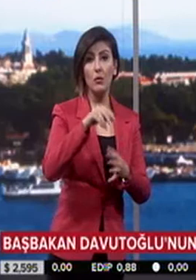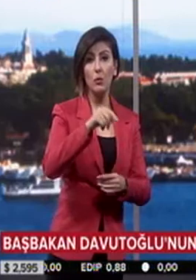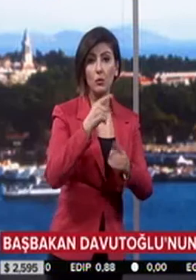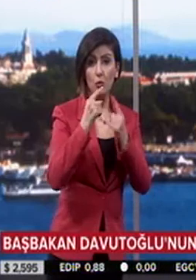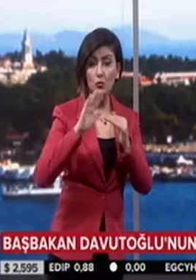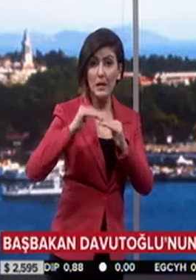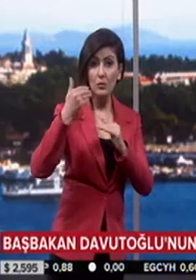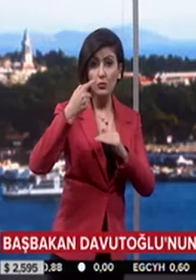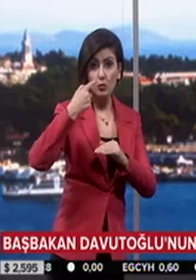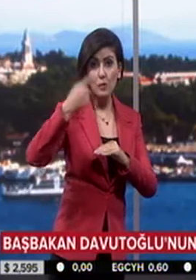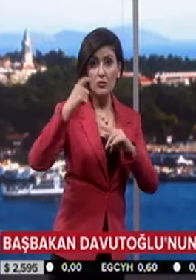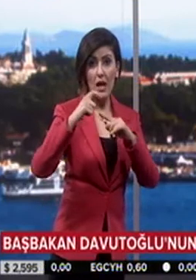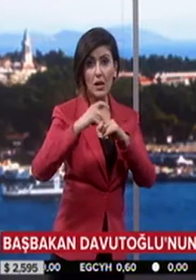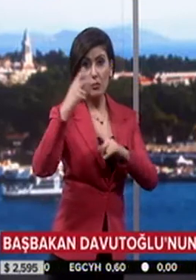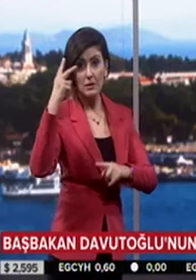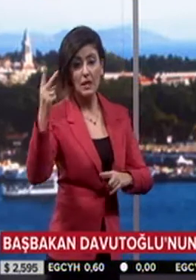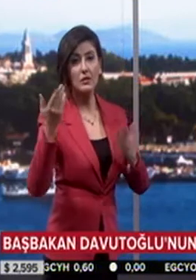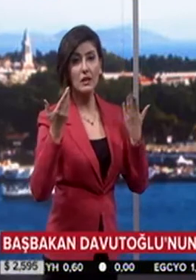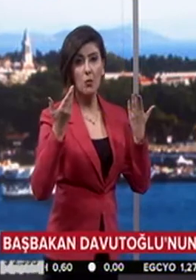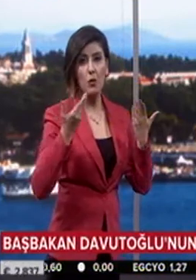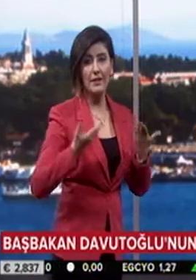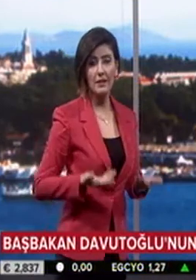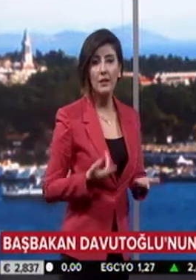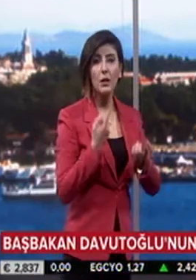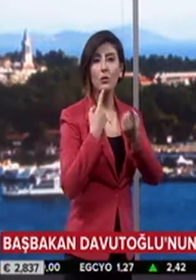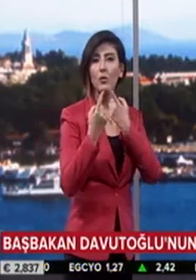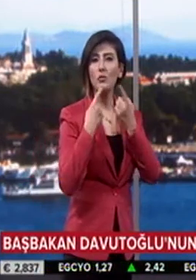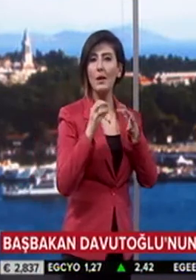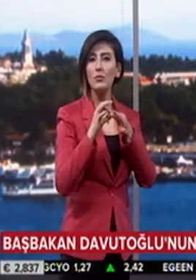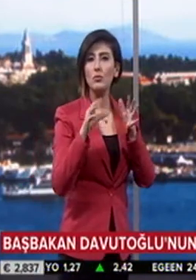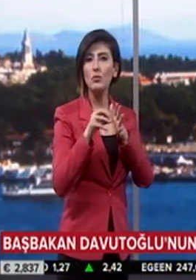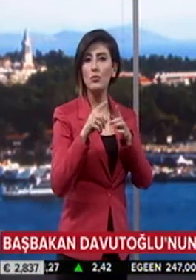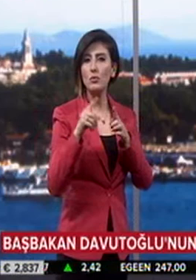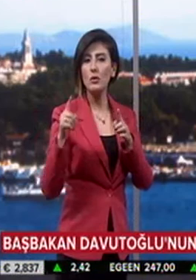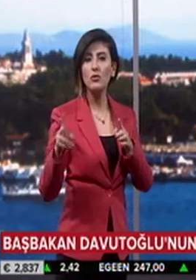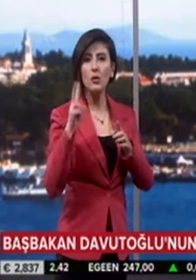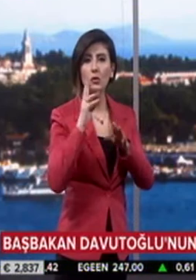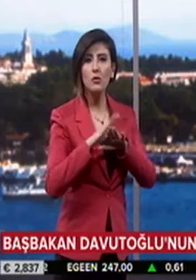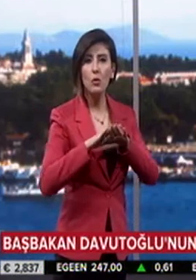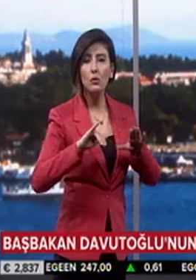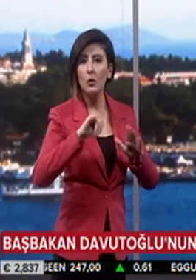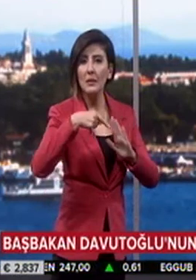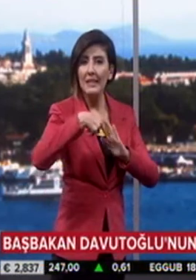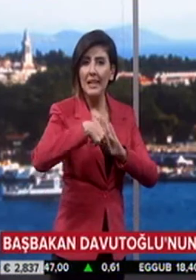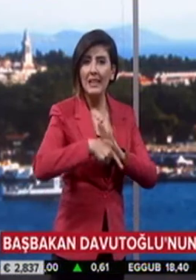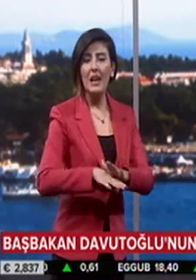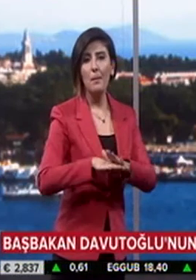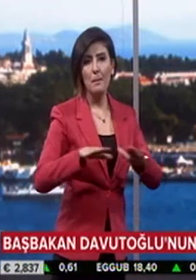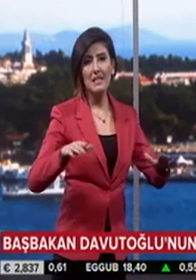görüşmenin ardından Cumhurbaşkanı Erdoğan tarafından kabul edildi. Görüşmelerde çözüm sürecindeki son durum detaylarıyla masaya